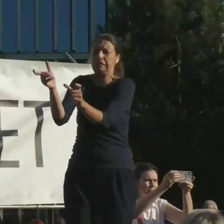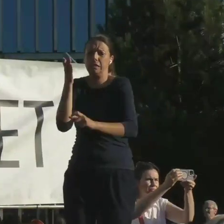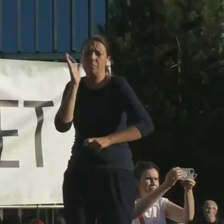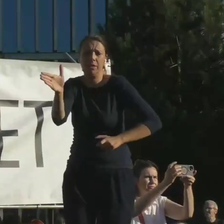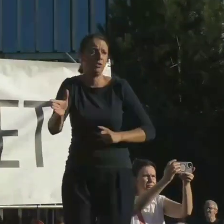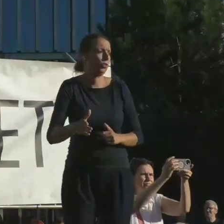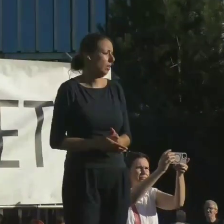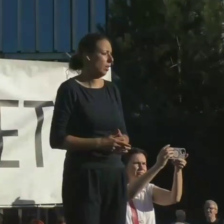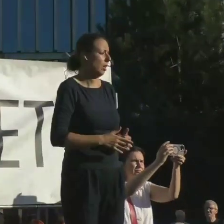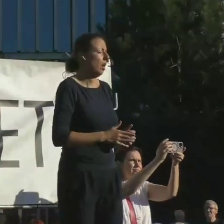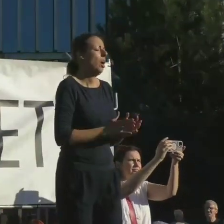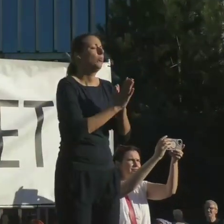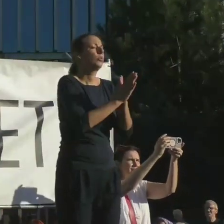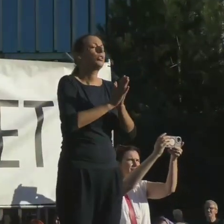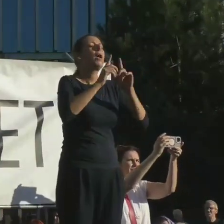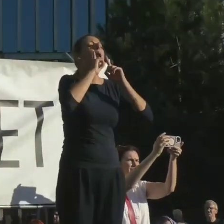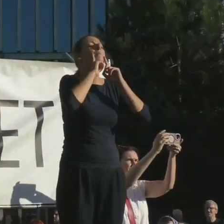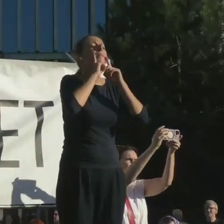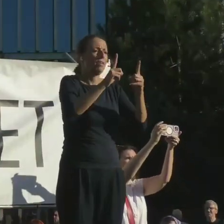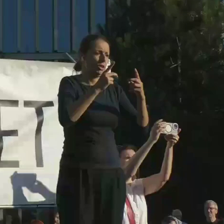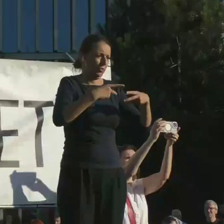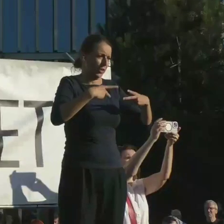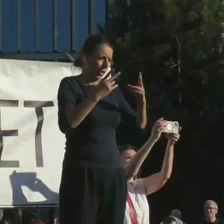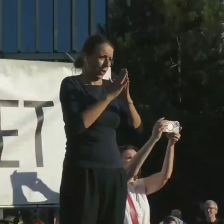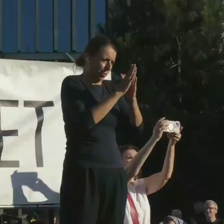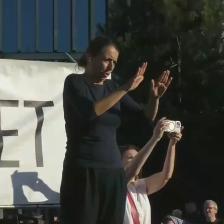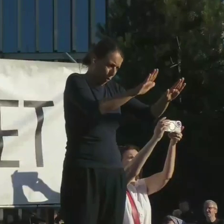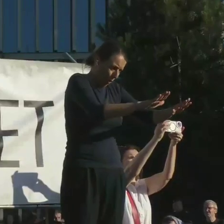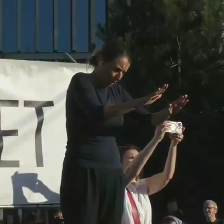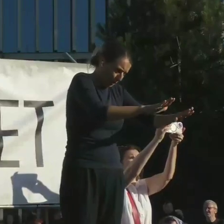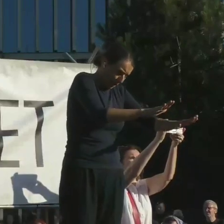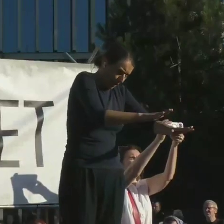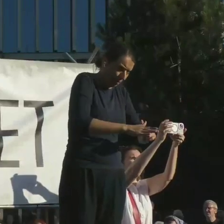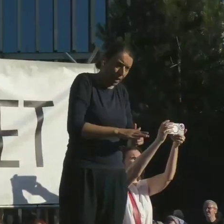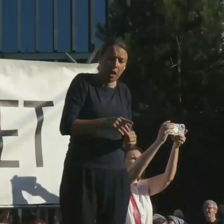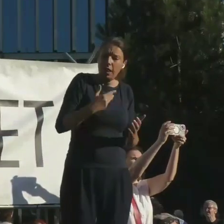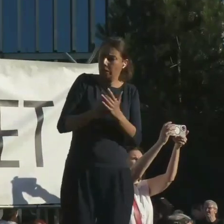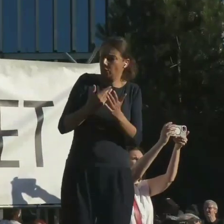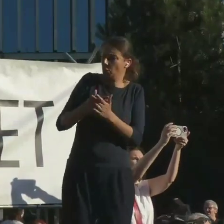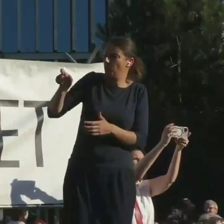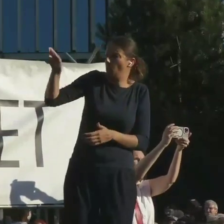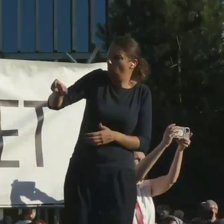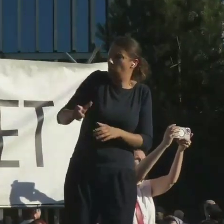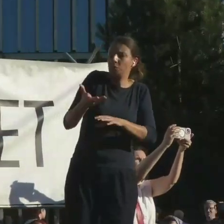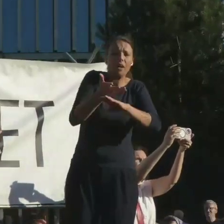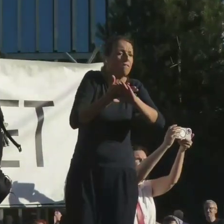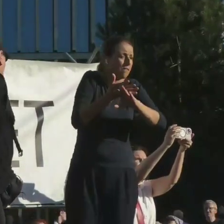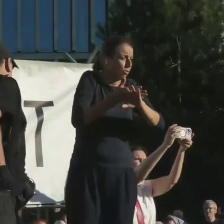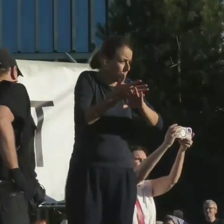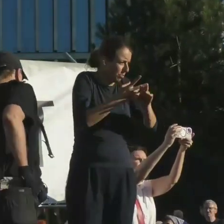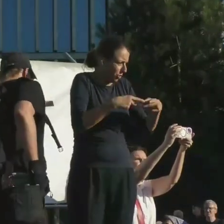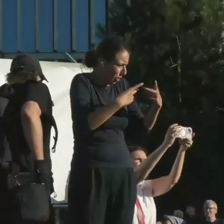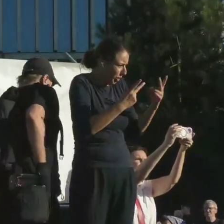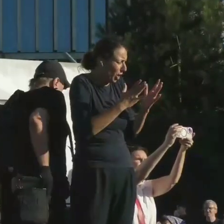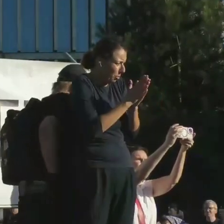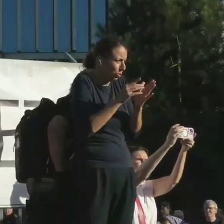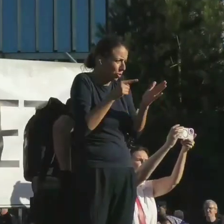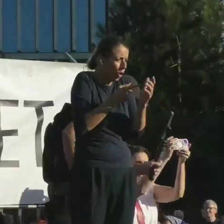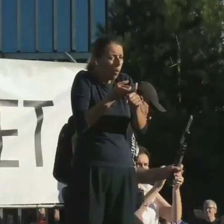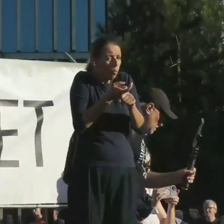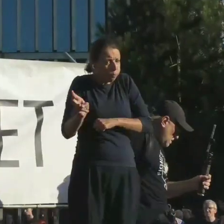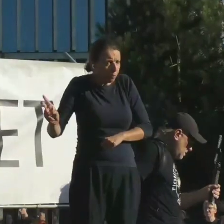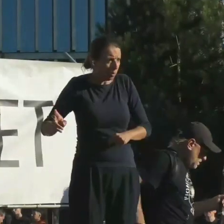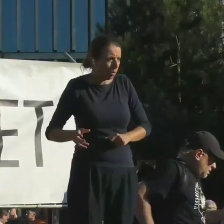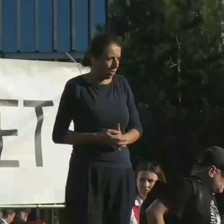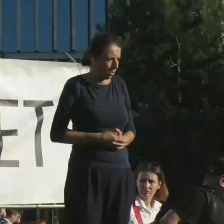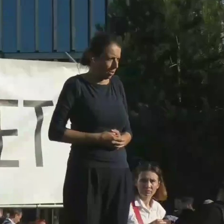Prawdziwych dziennikarzy prosimy o pozostanie i o odsunięcie się, żeby tego fałszywca mogli usunąć.